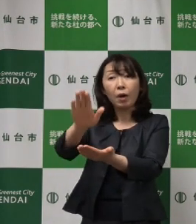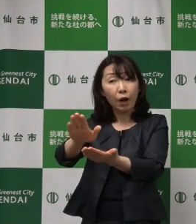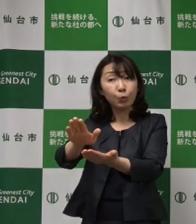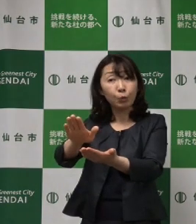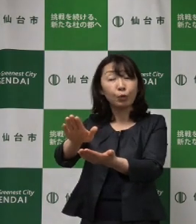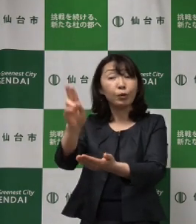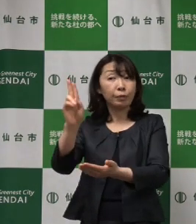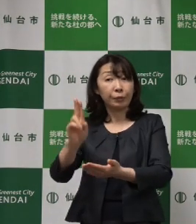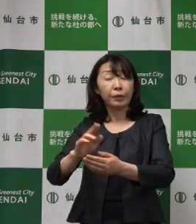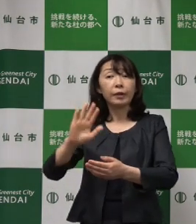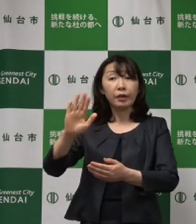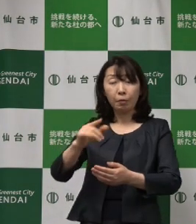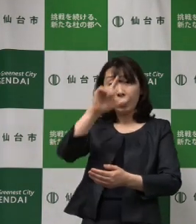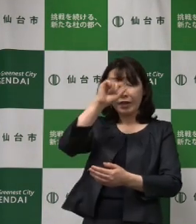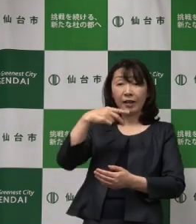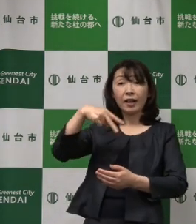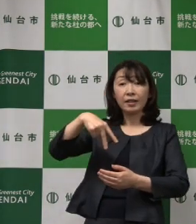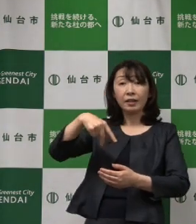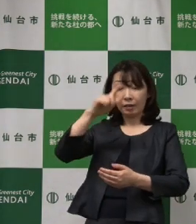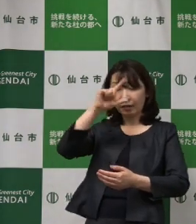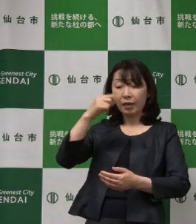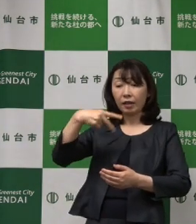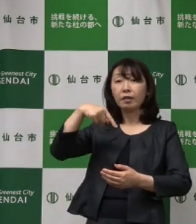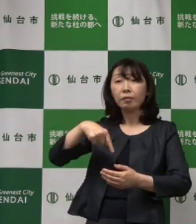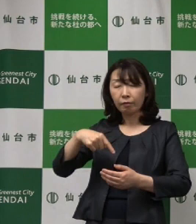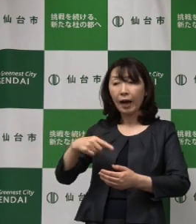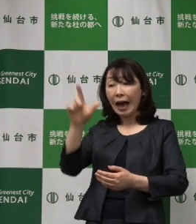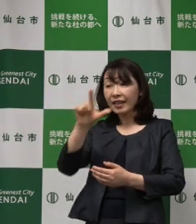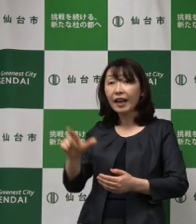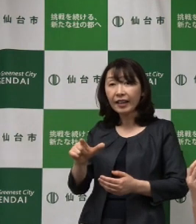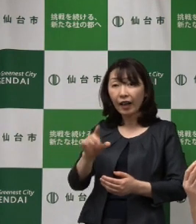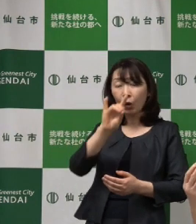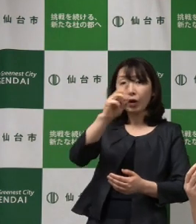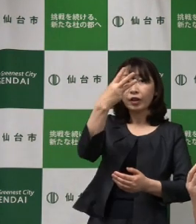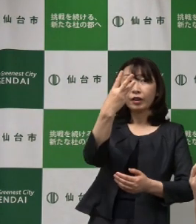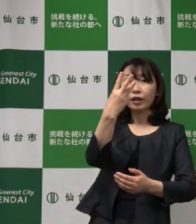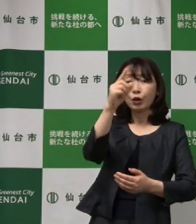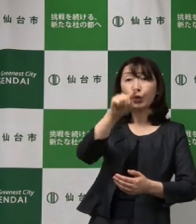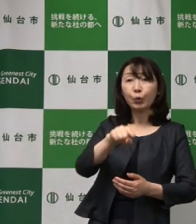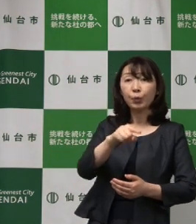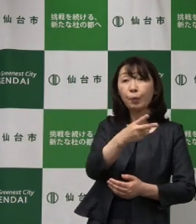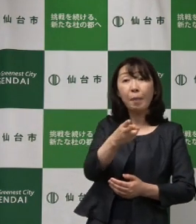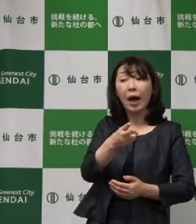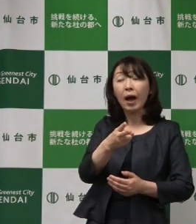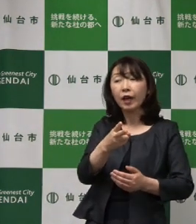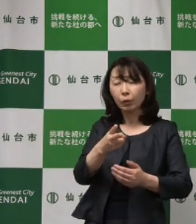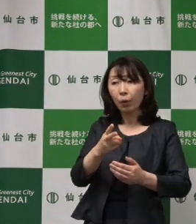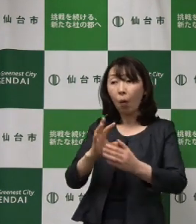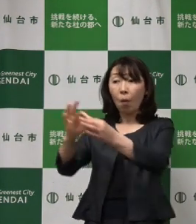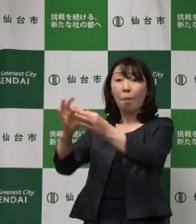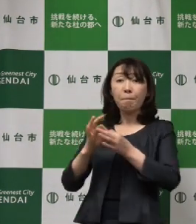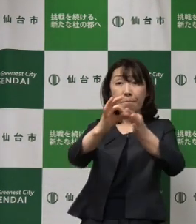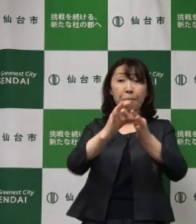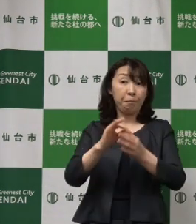ューバとの中で協定を結んでいるということですから、あちらからやめにいた